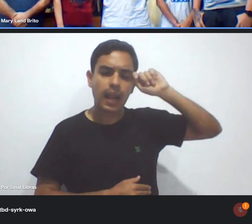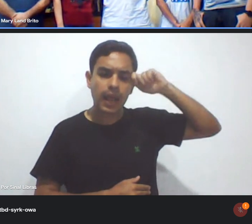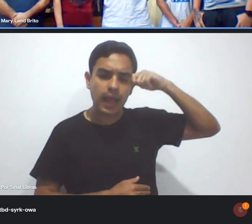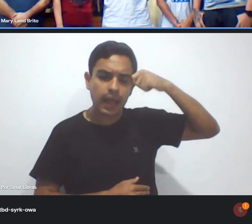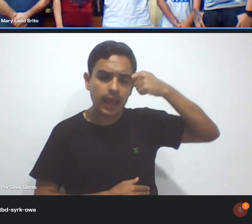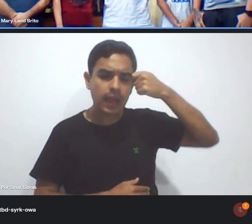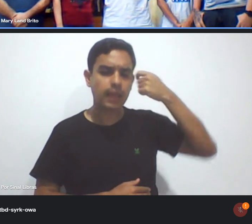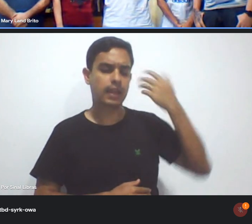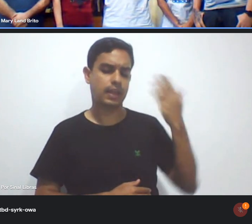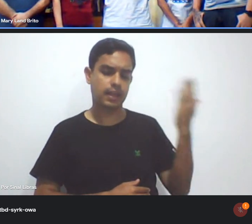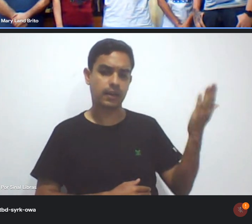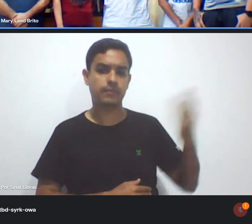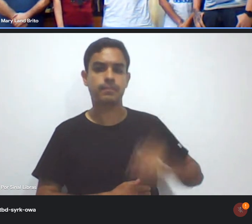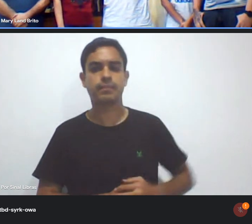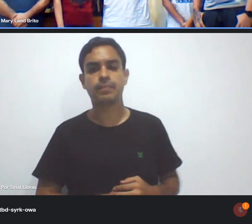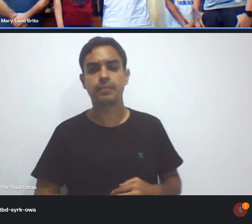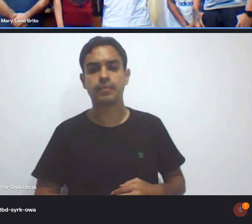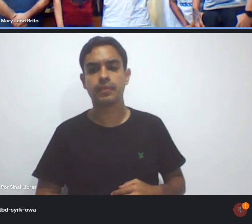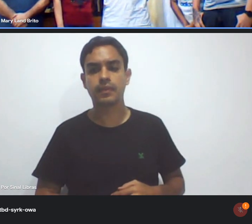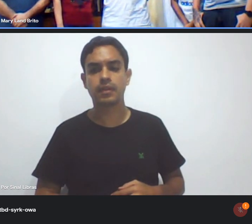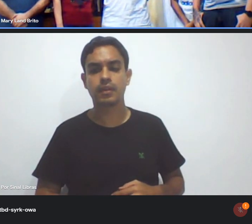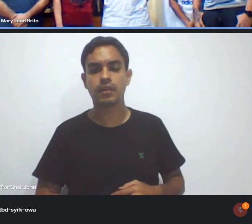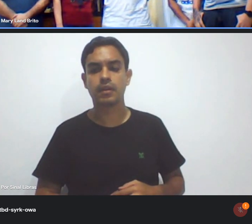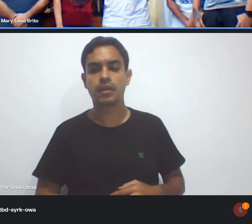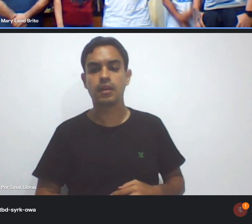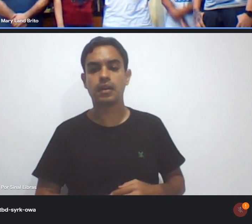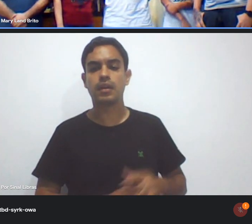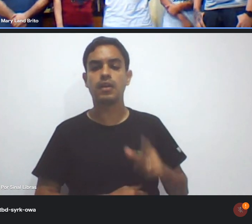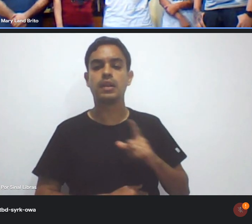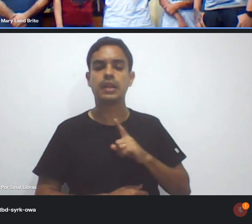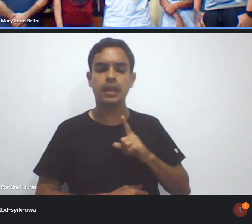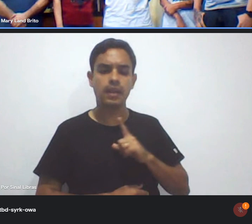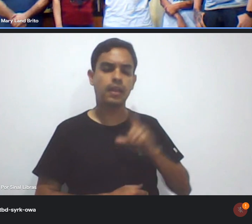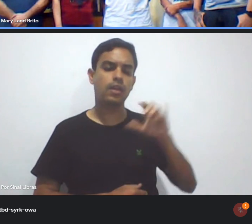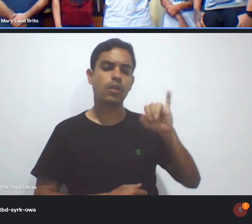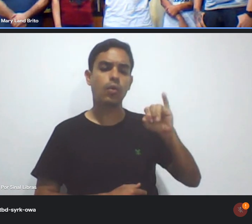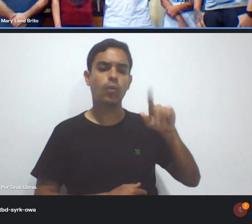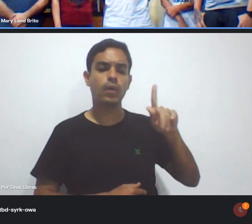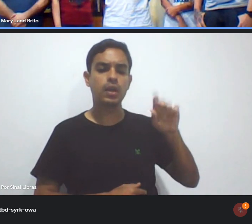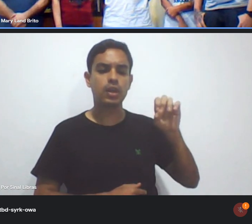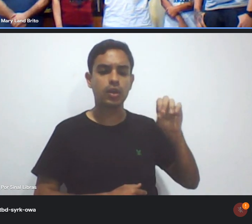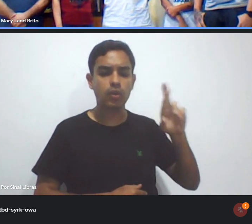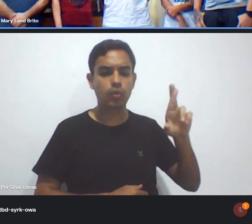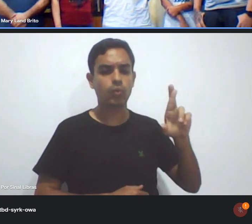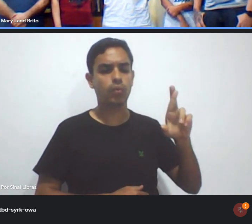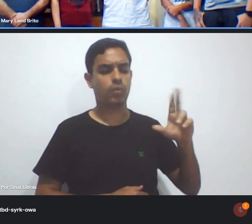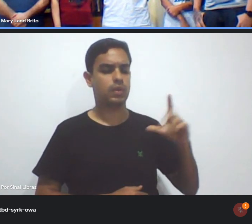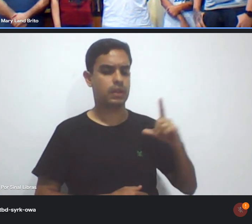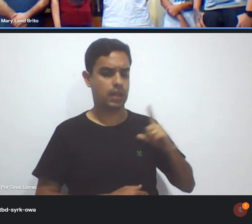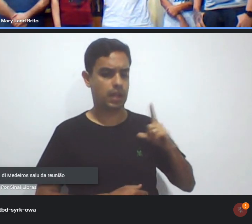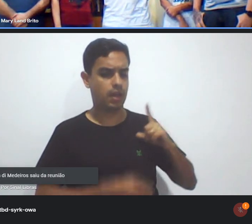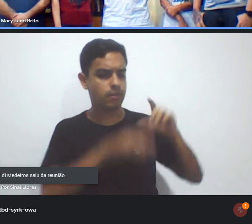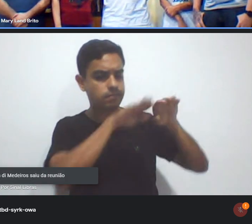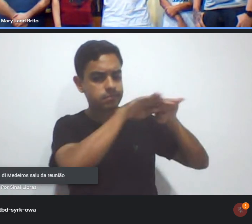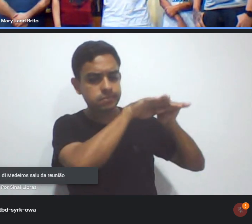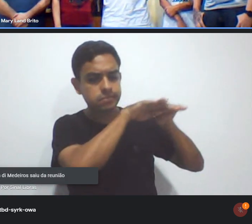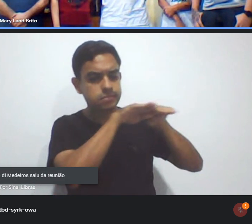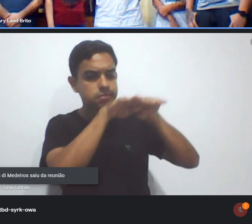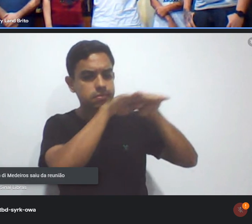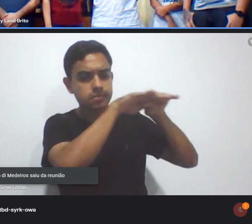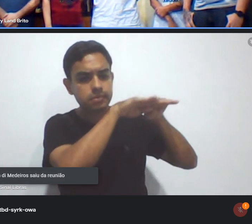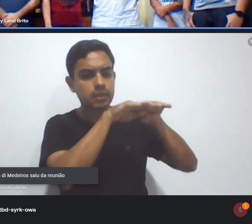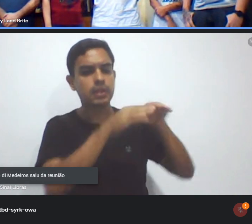de Edu. Aí já sobe mais um pouquinho para Igor, que é um tamanho entre o de Edu e de Larissa. E é um menino